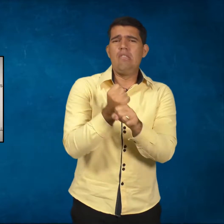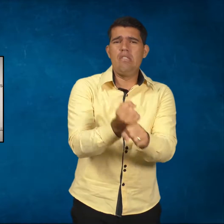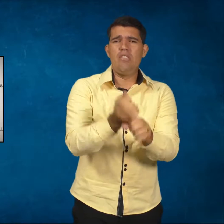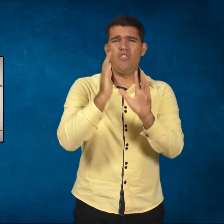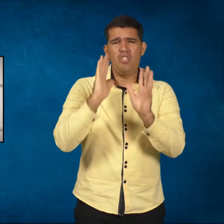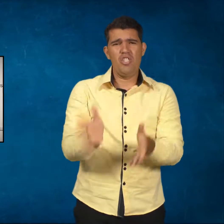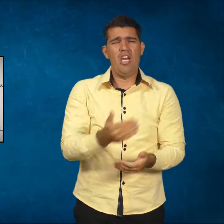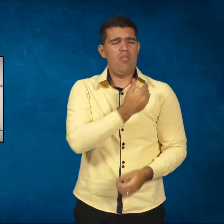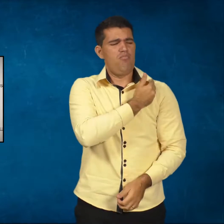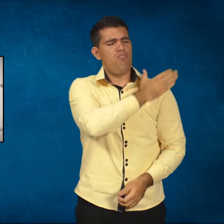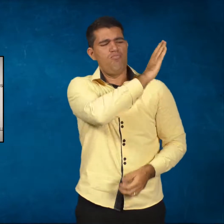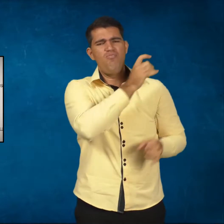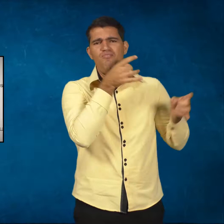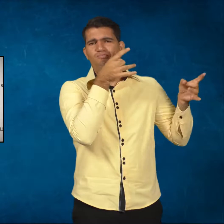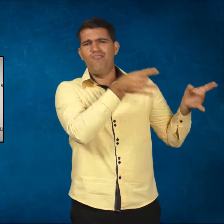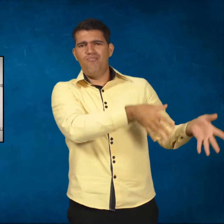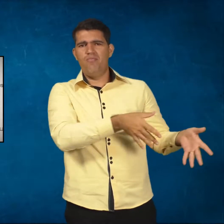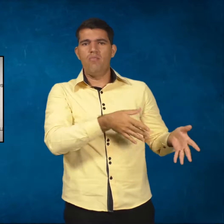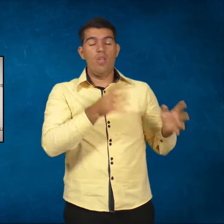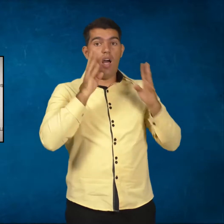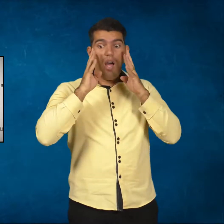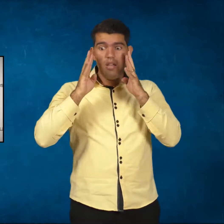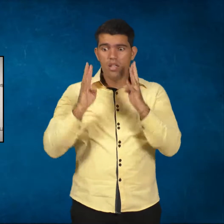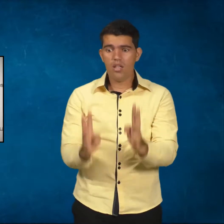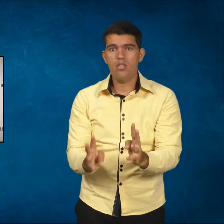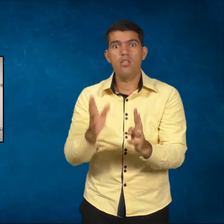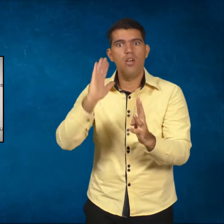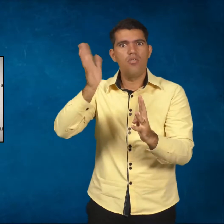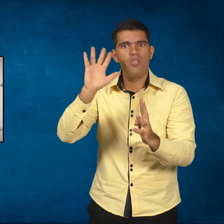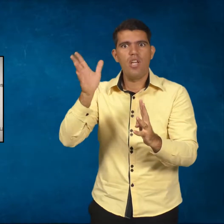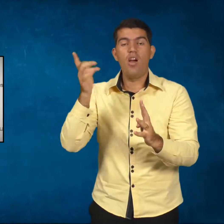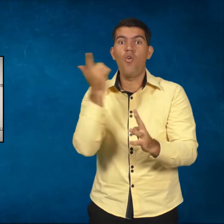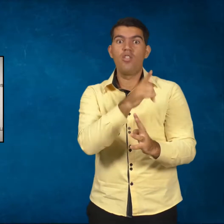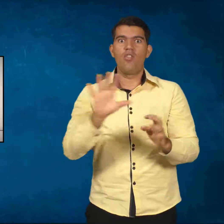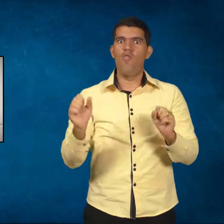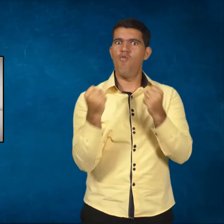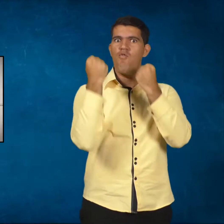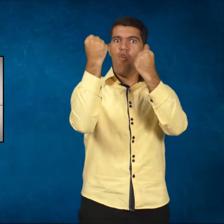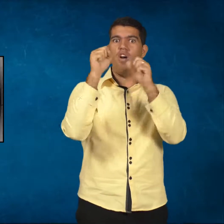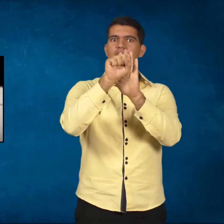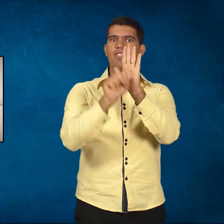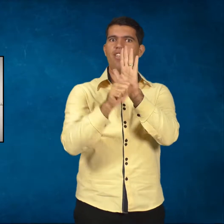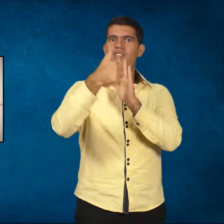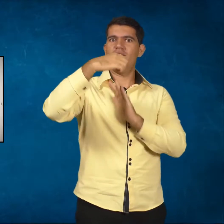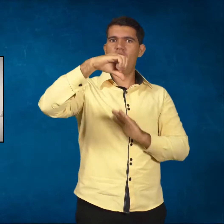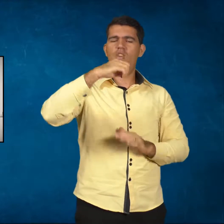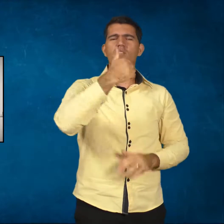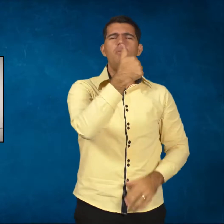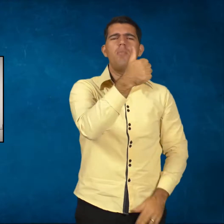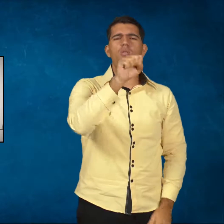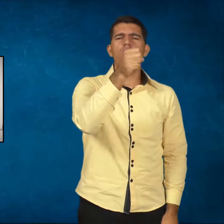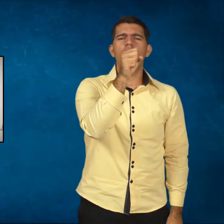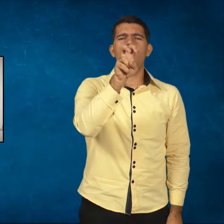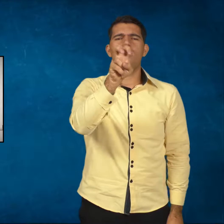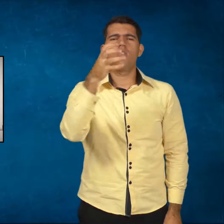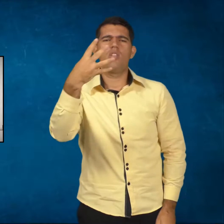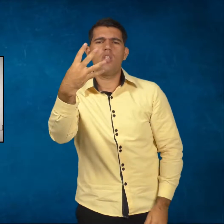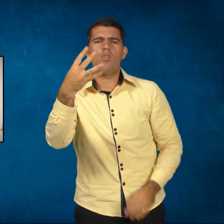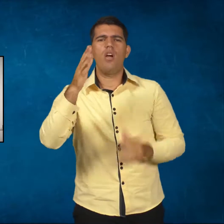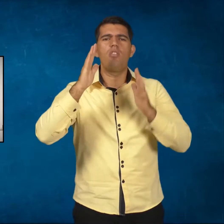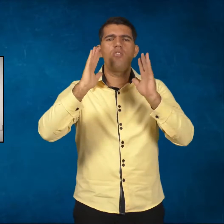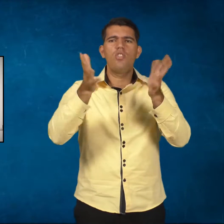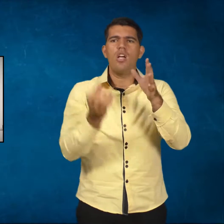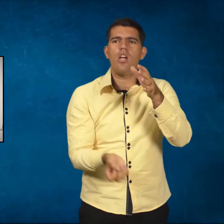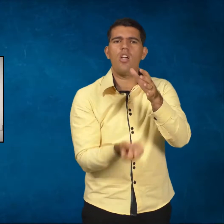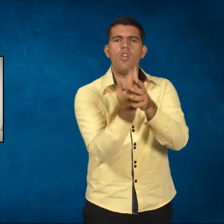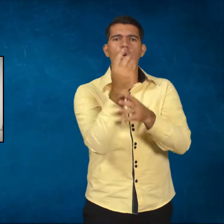período de exclusão e abandono, as atenções a esse tema ganham corpo no século XIX. Em 1854, ocorre